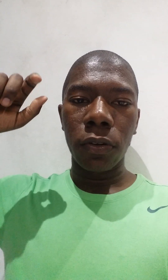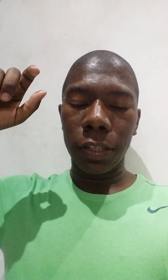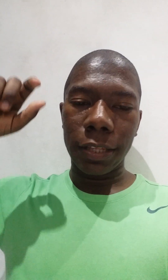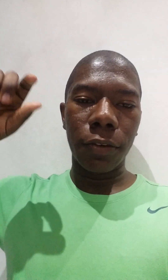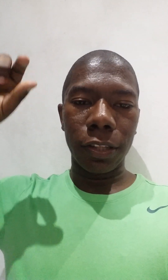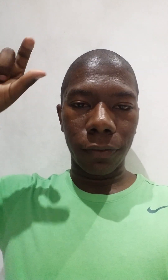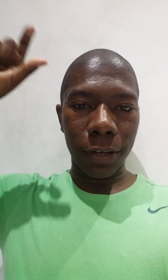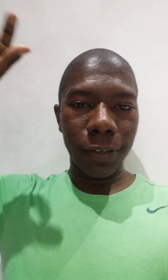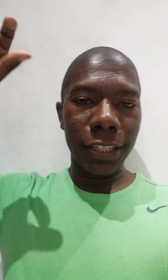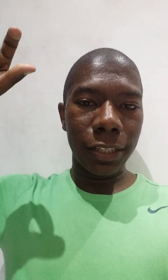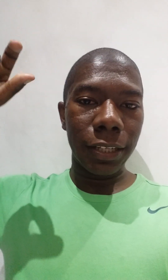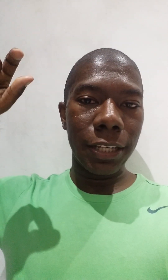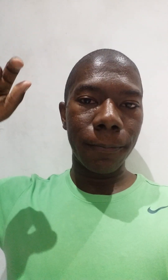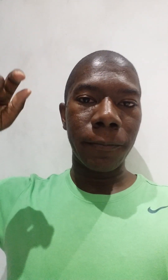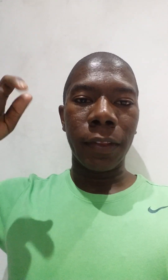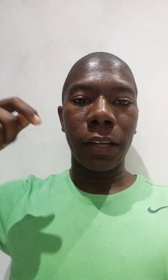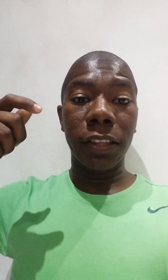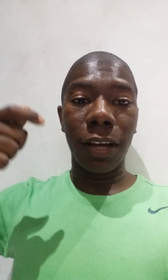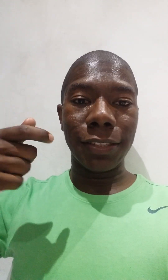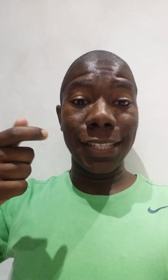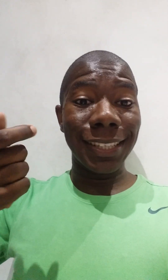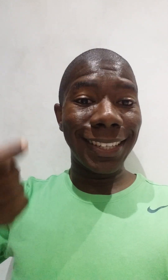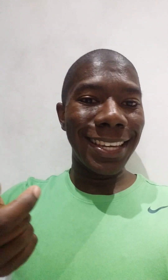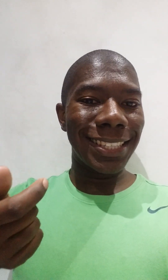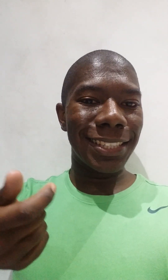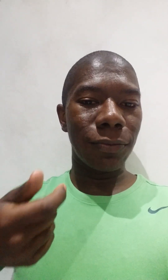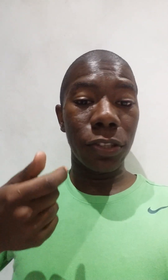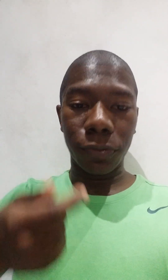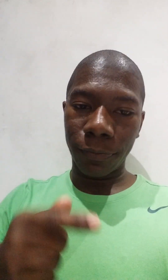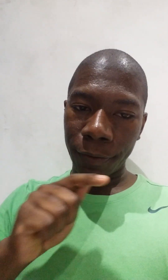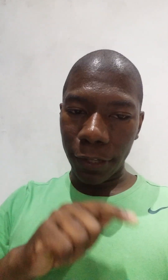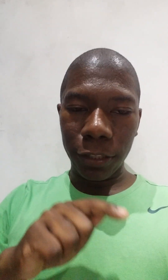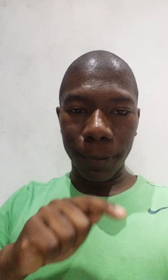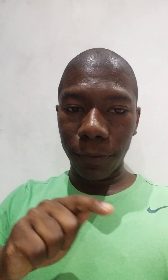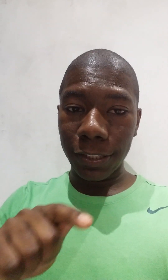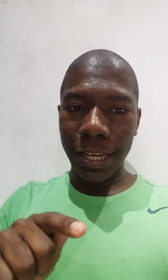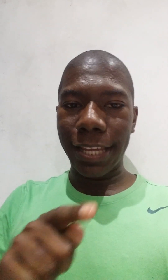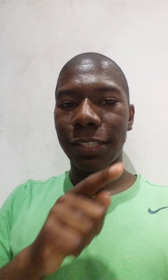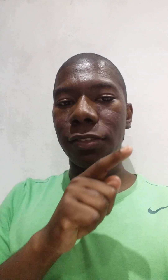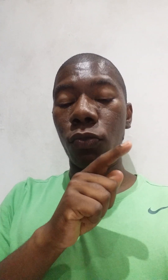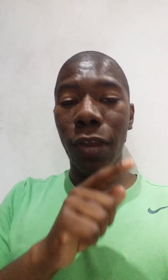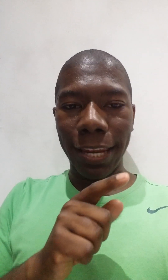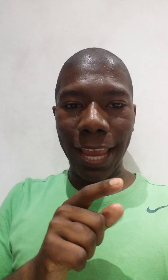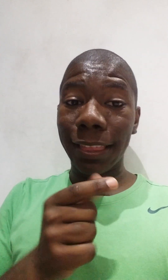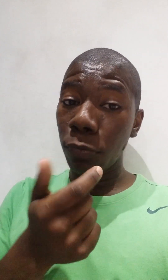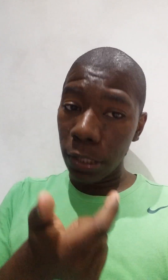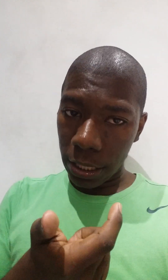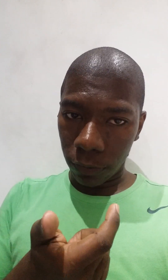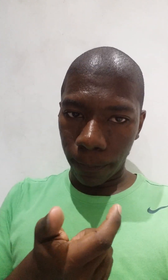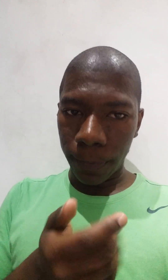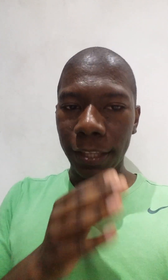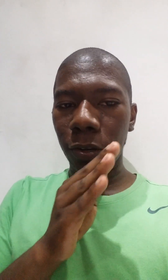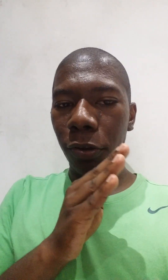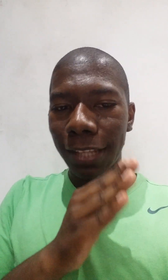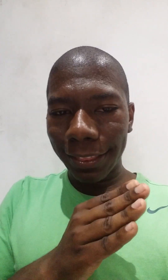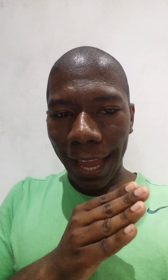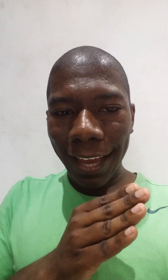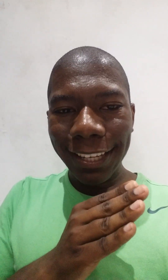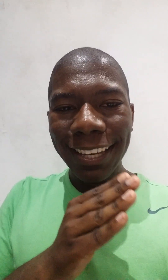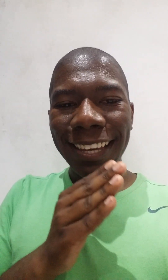entendeu então vai variando ali então isso aqui são eu venho falando para vocês o Enem tá mudando então é o detalhe